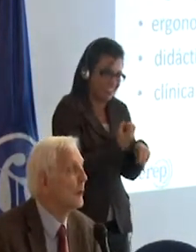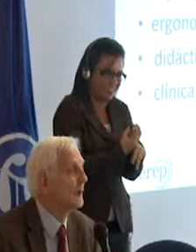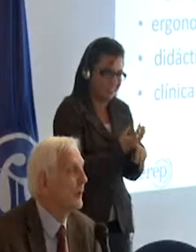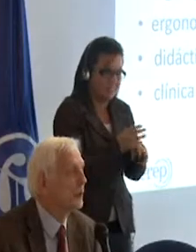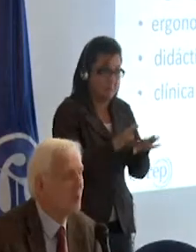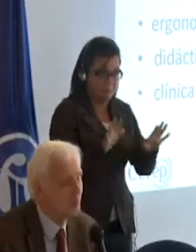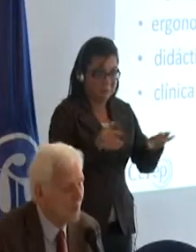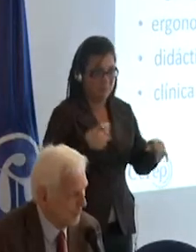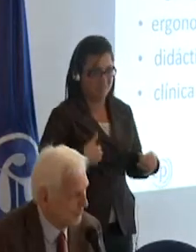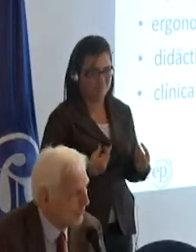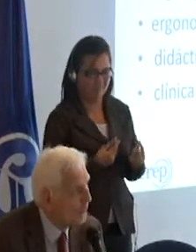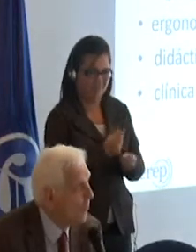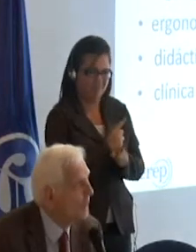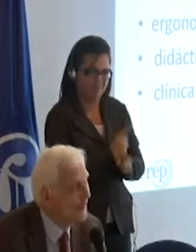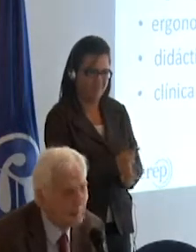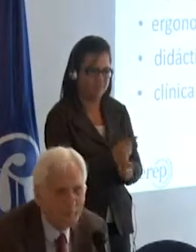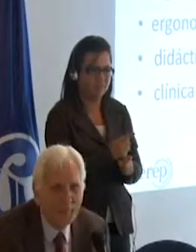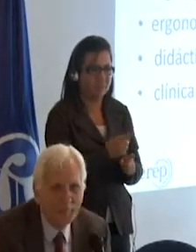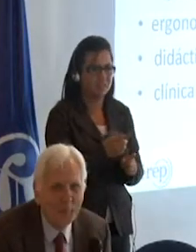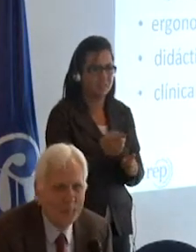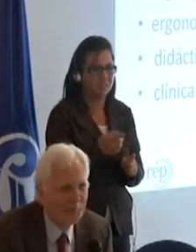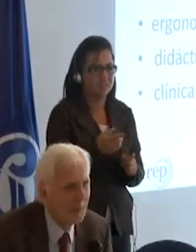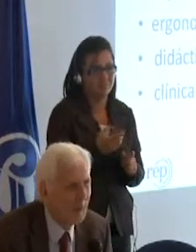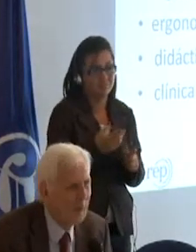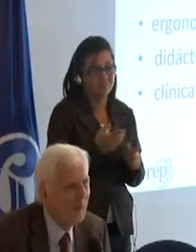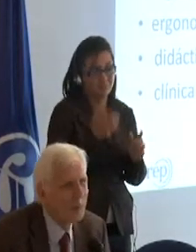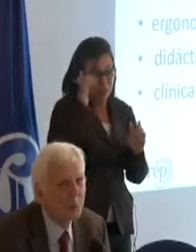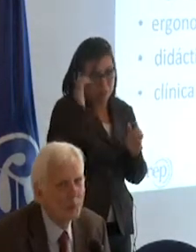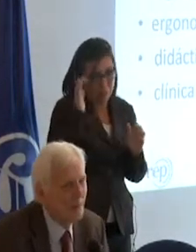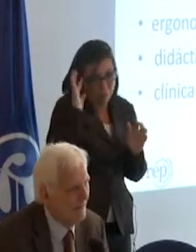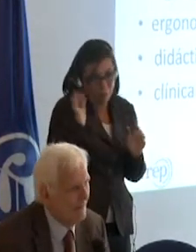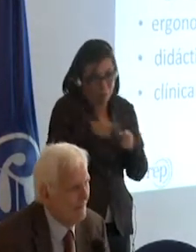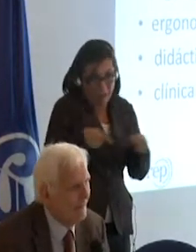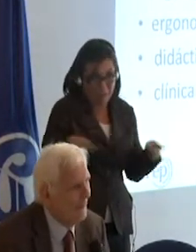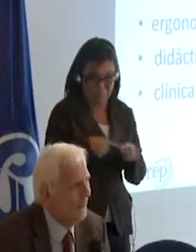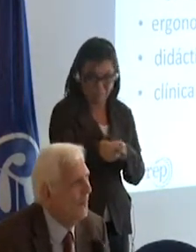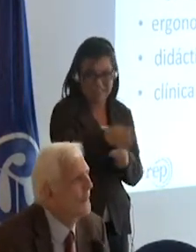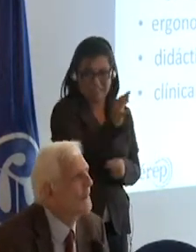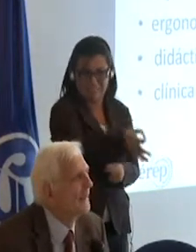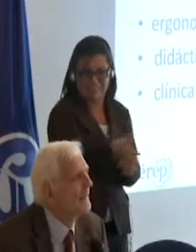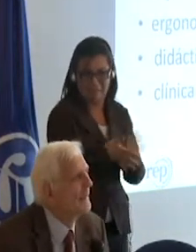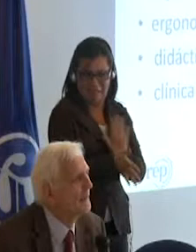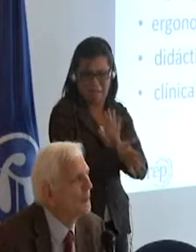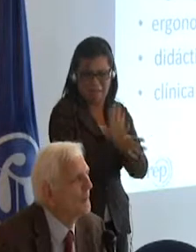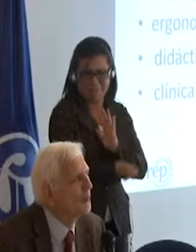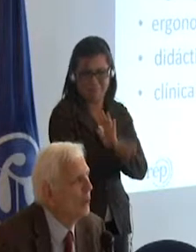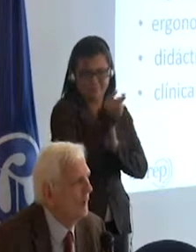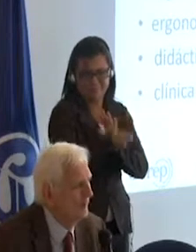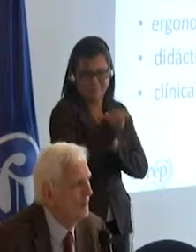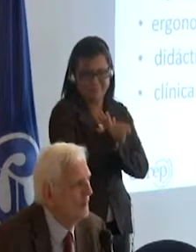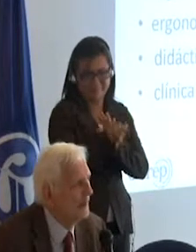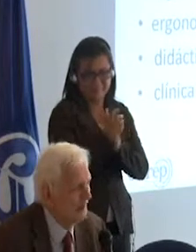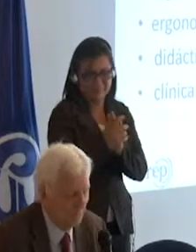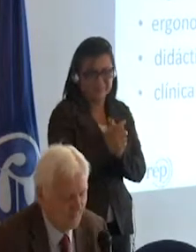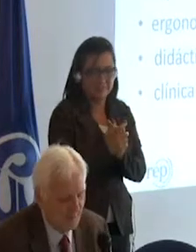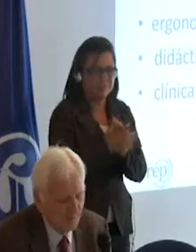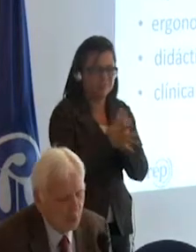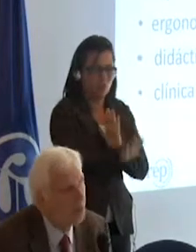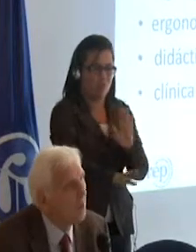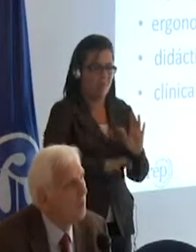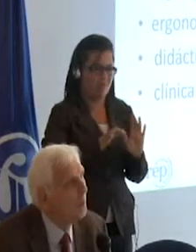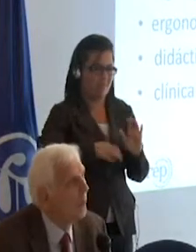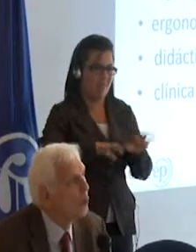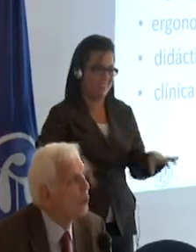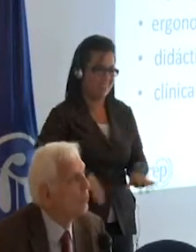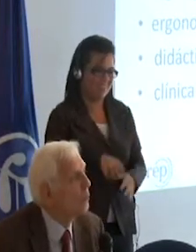muy rápidamente, tal vez les pareció largo, pero esto fue muy rápido, muy breve. Estas son las características